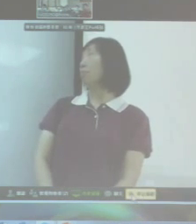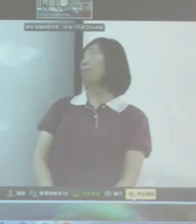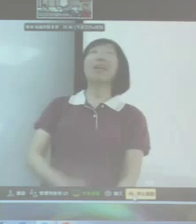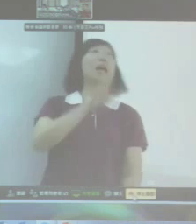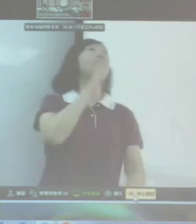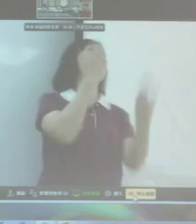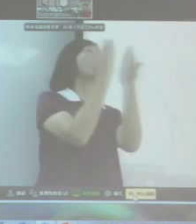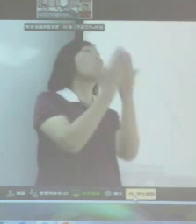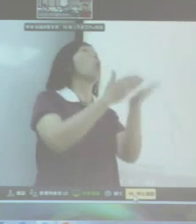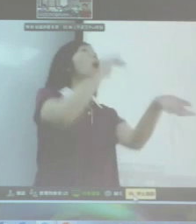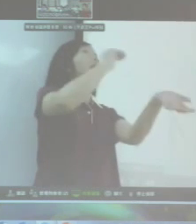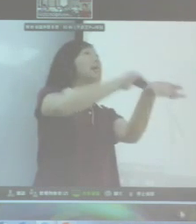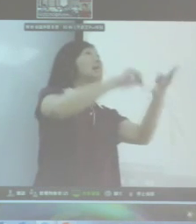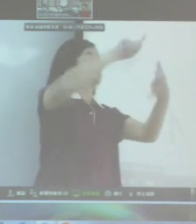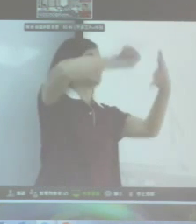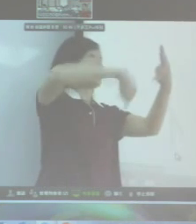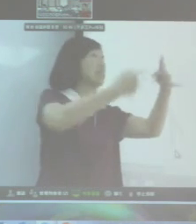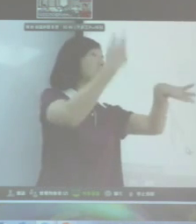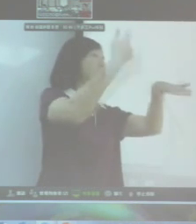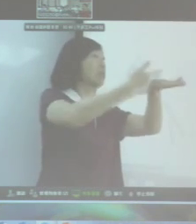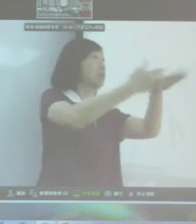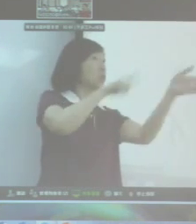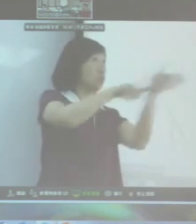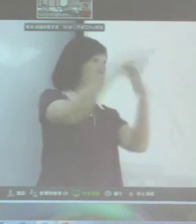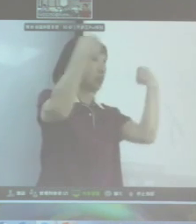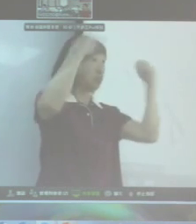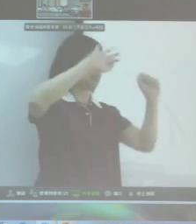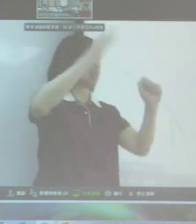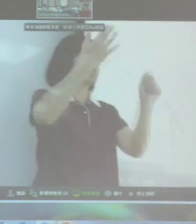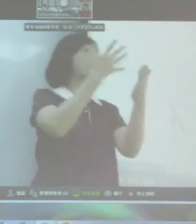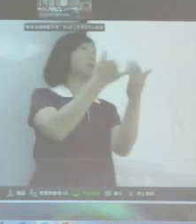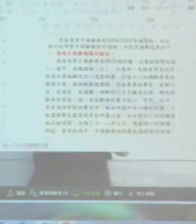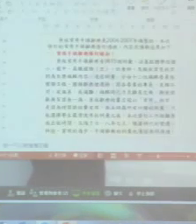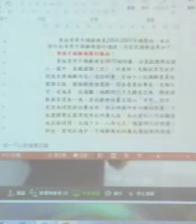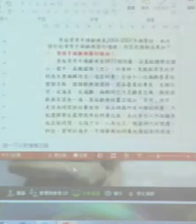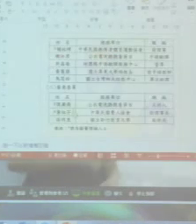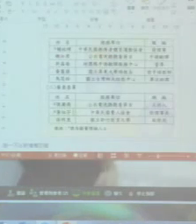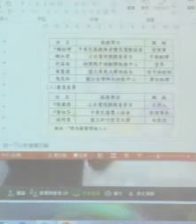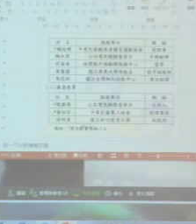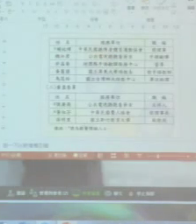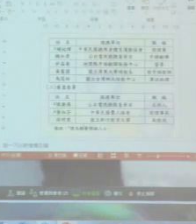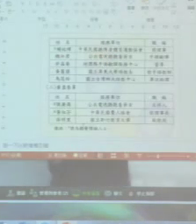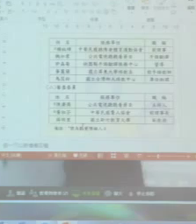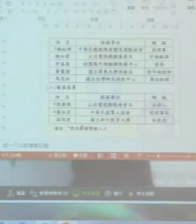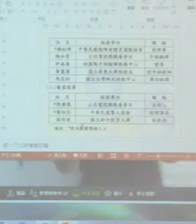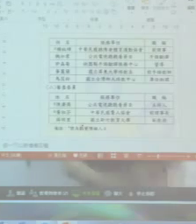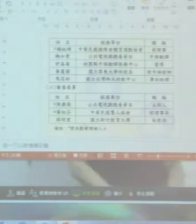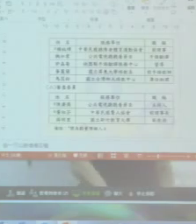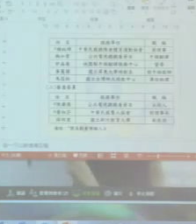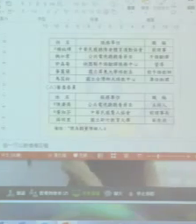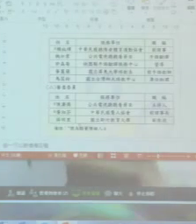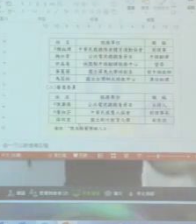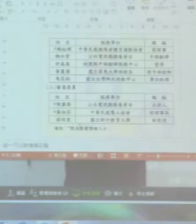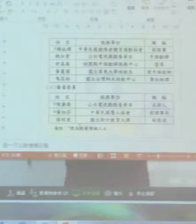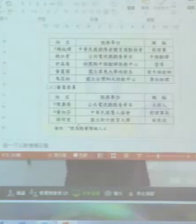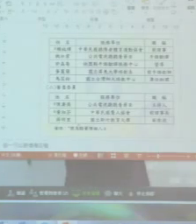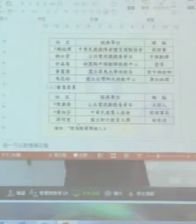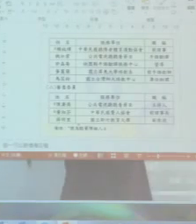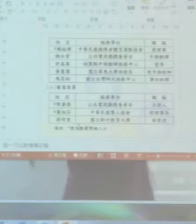医师技术系毕业哦，是学理科的哦，学医科的哦。